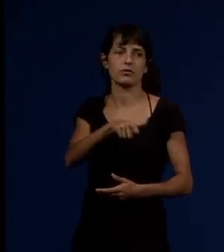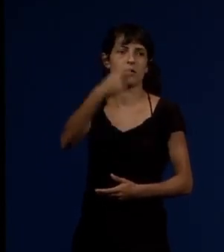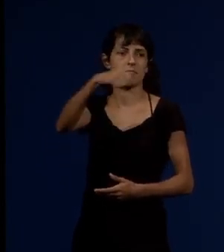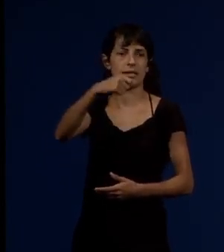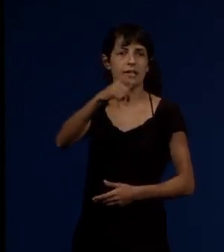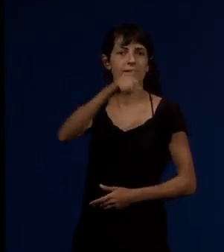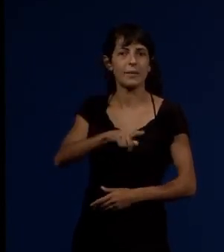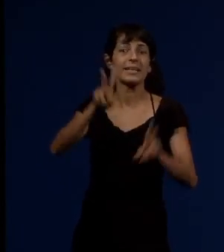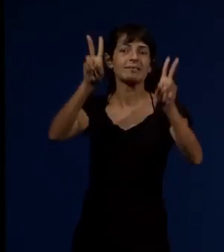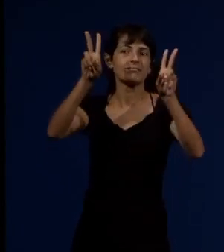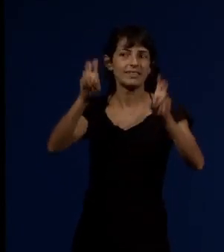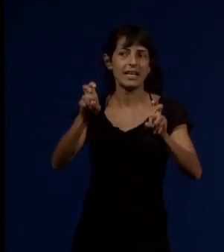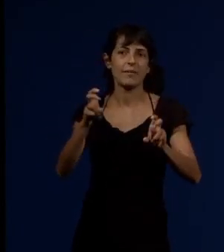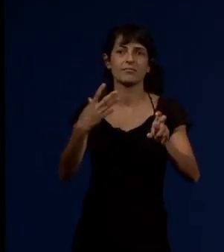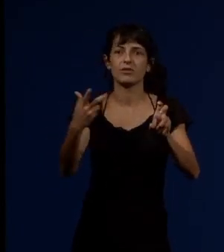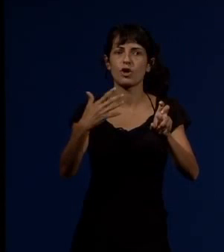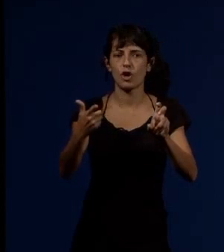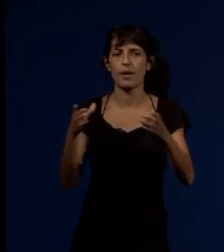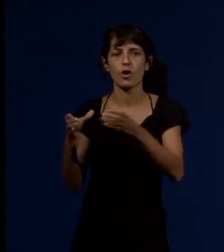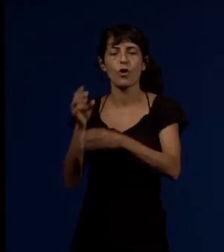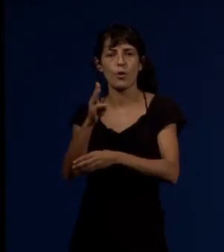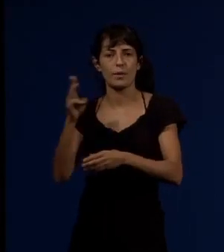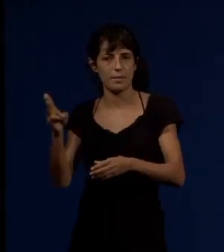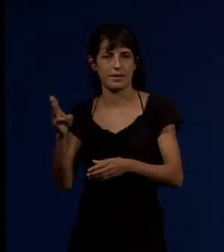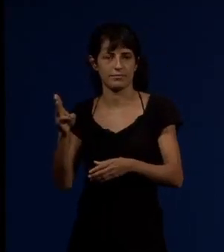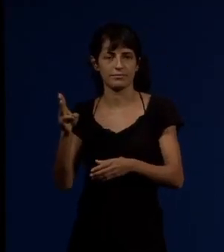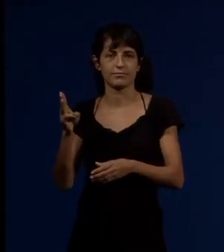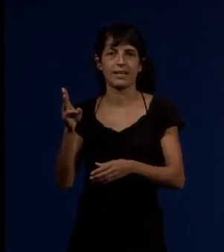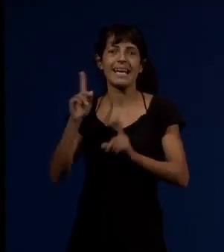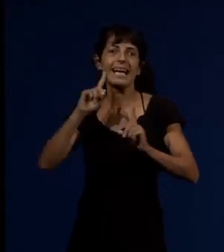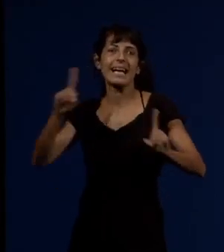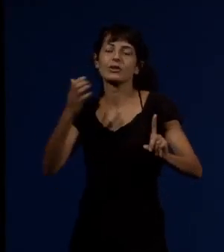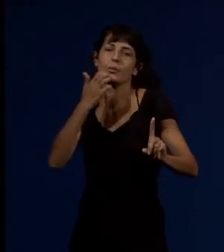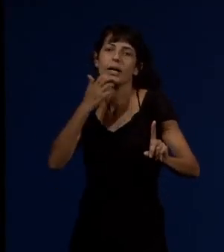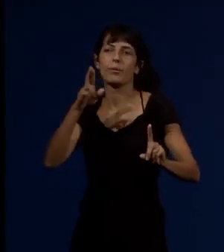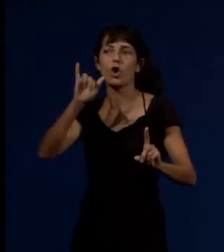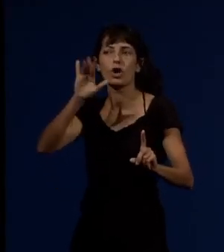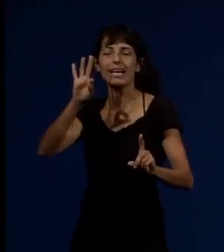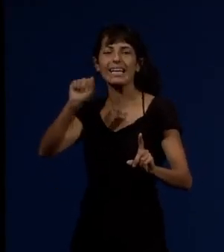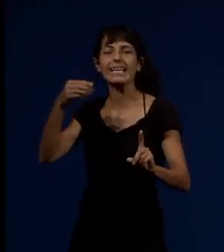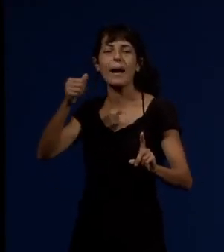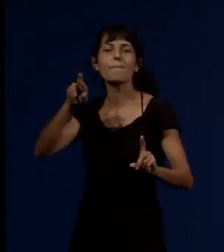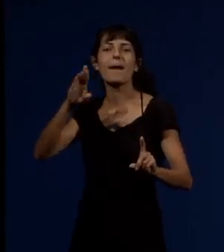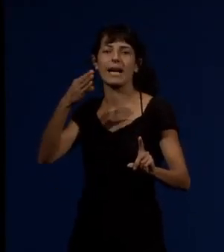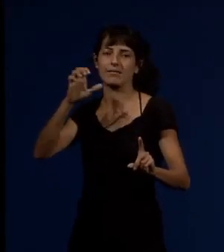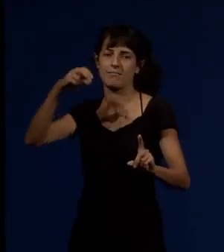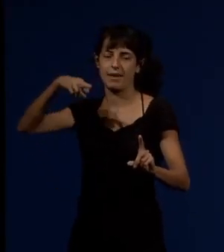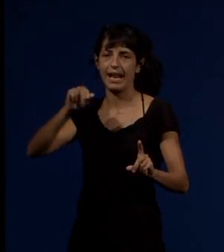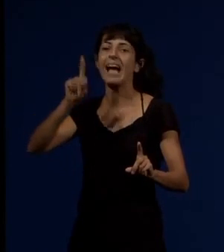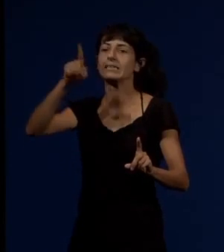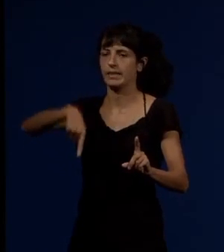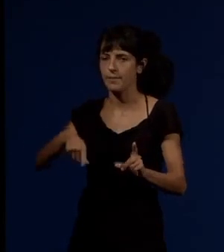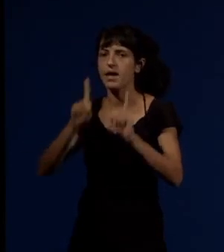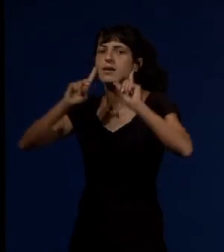da financiación irregular do Partido Popular. Non é o caso Rita Barberá, é o caso de Mariano